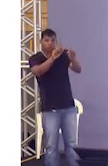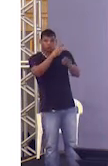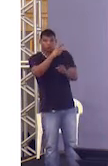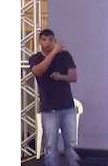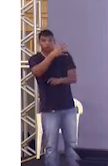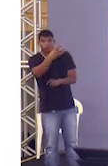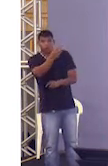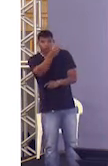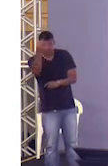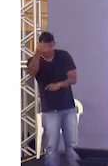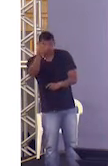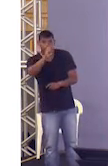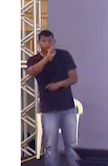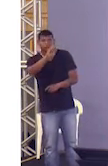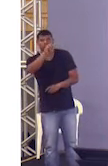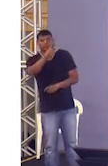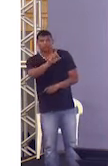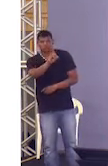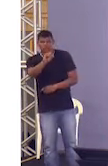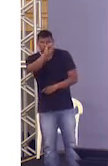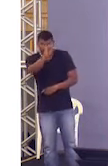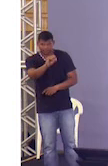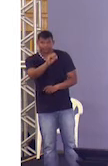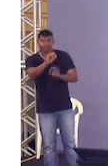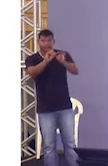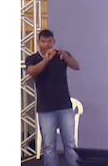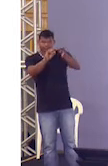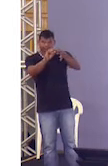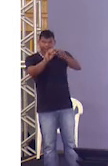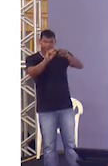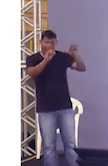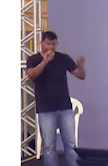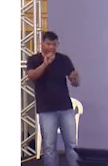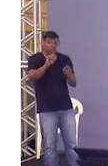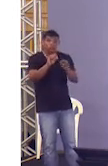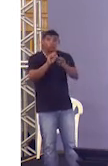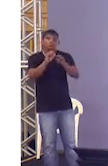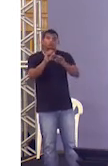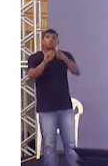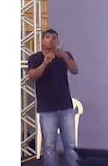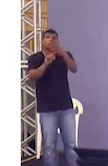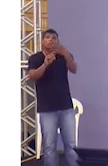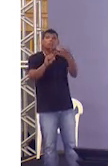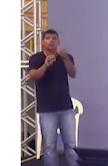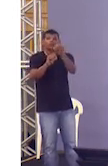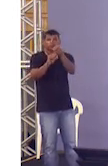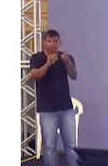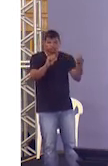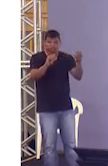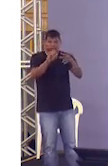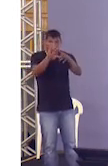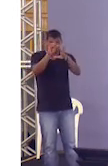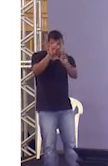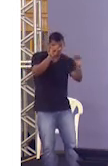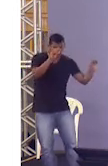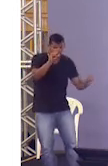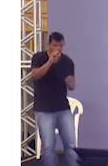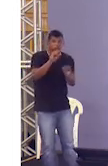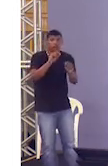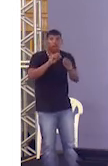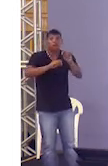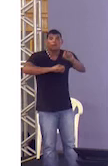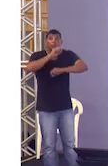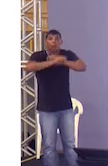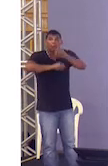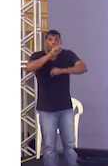bom? Aí, ó, você vai pegar agora 2.400 e vai dividir